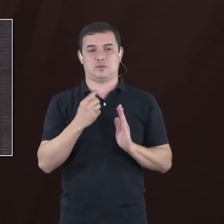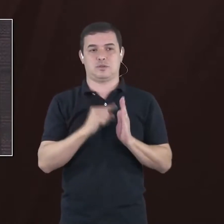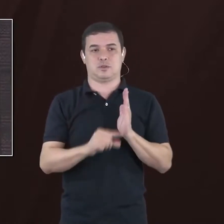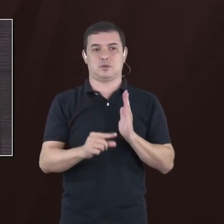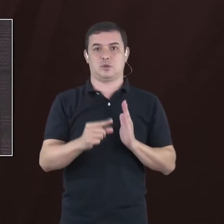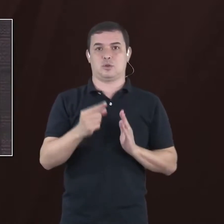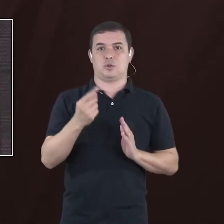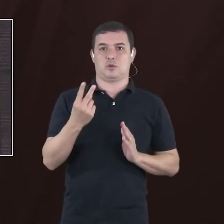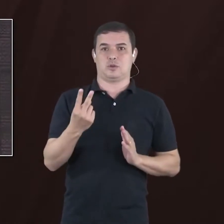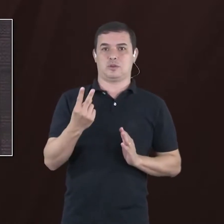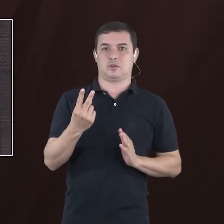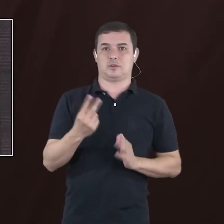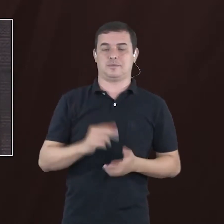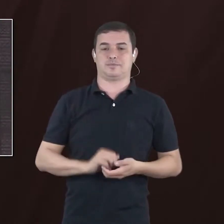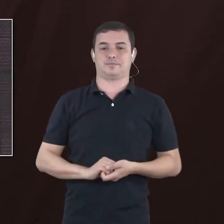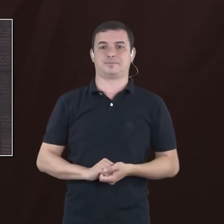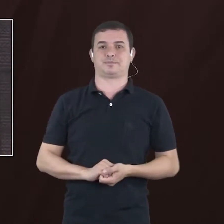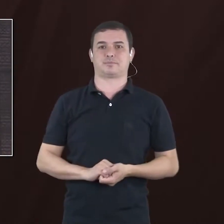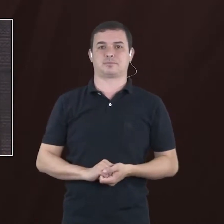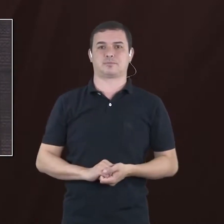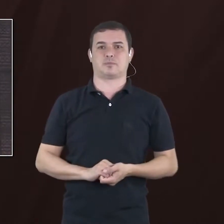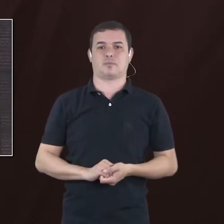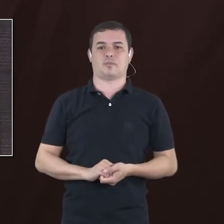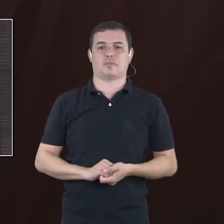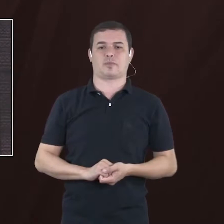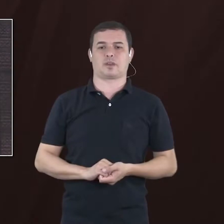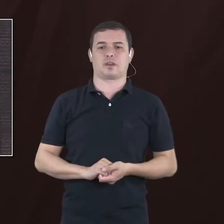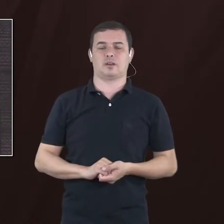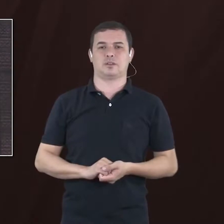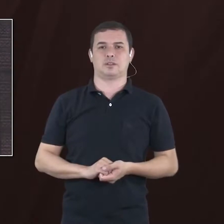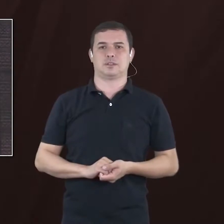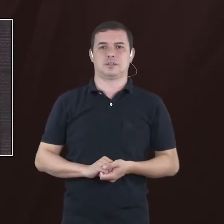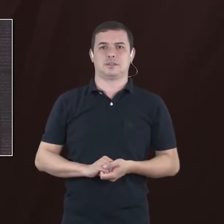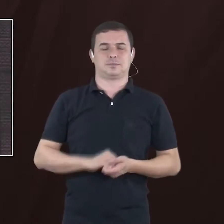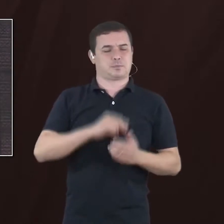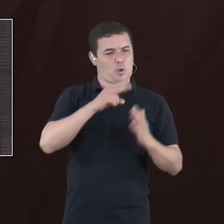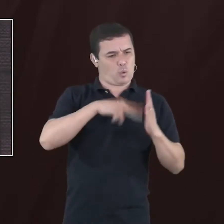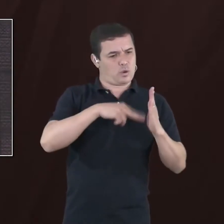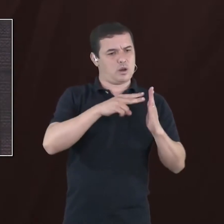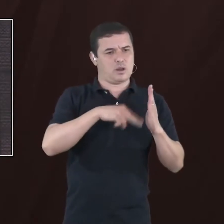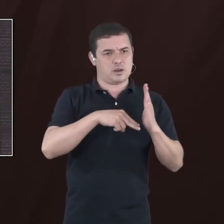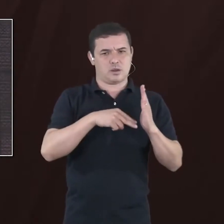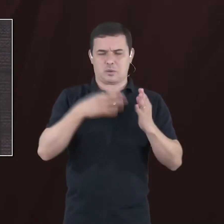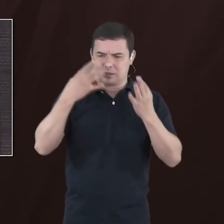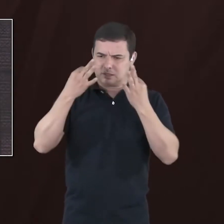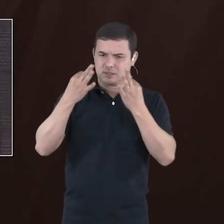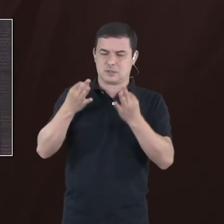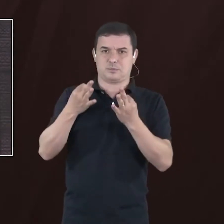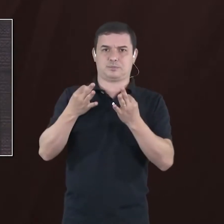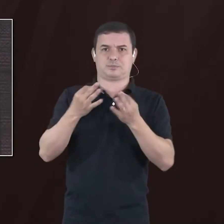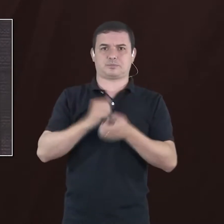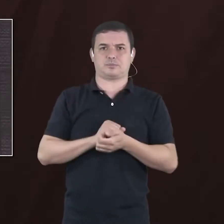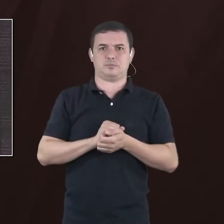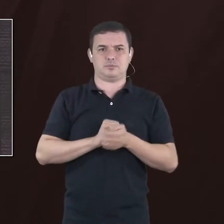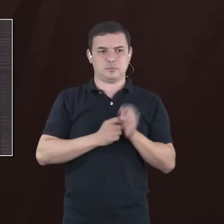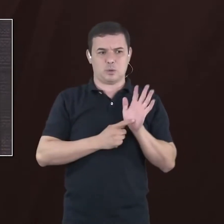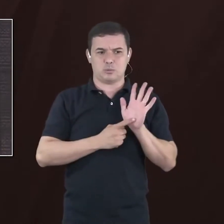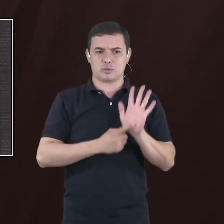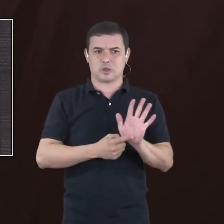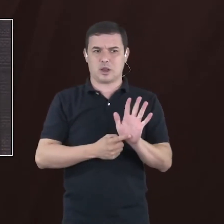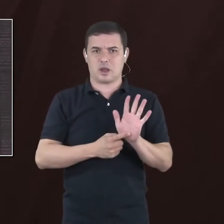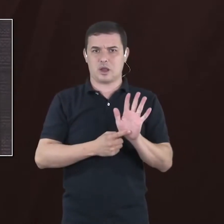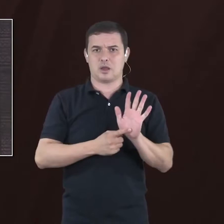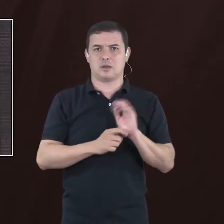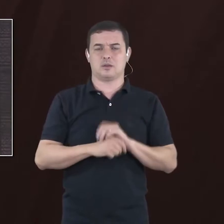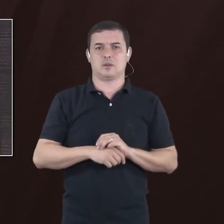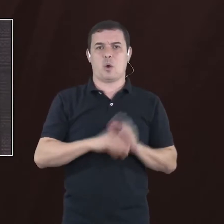Ó Senhor Jesus. Então leia com essa ênfase. Eu gostaria de mostrar um modelo para